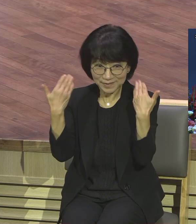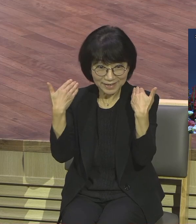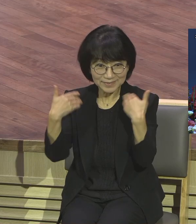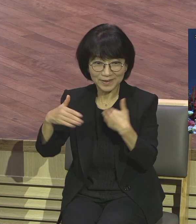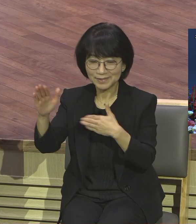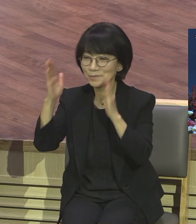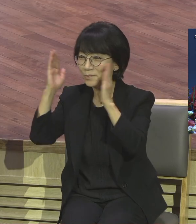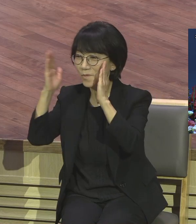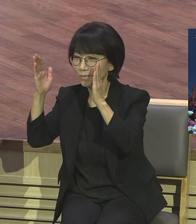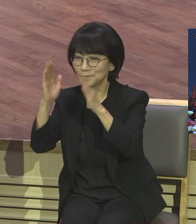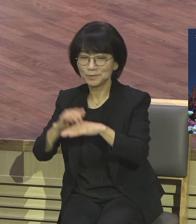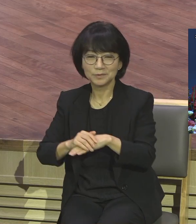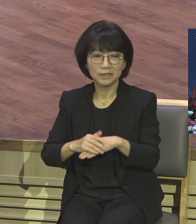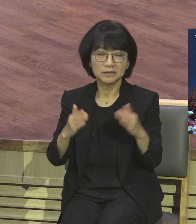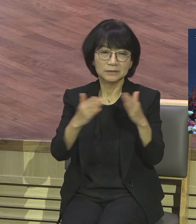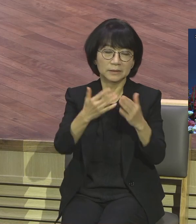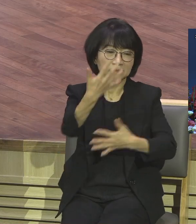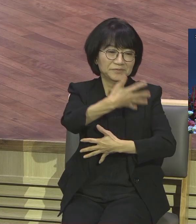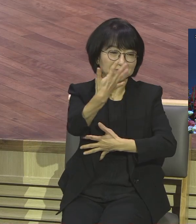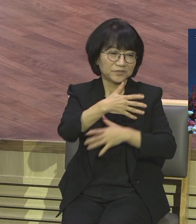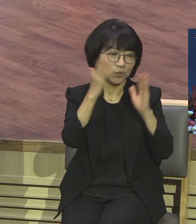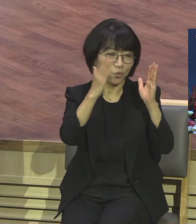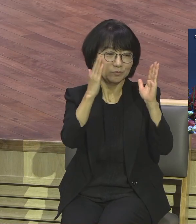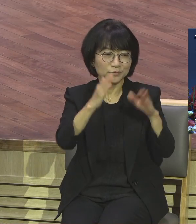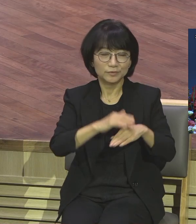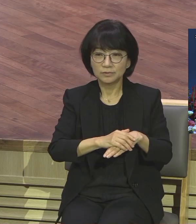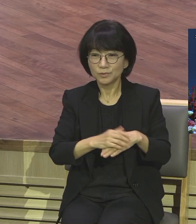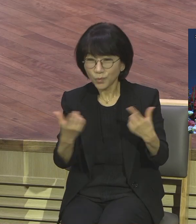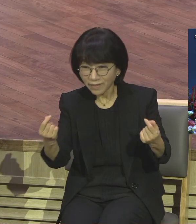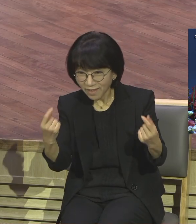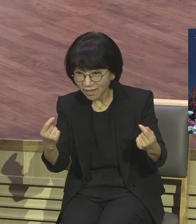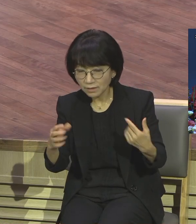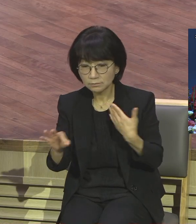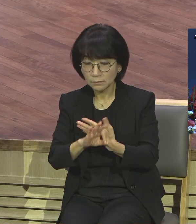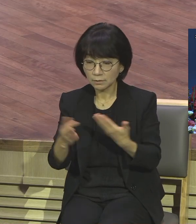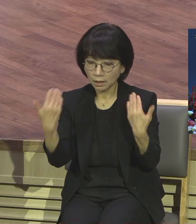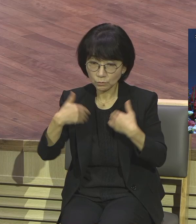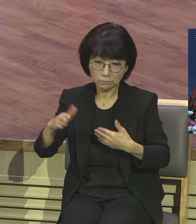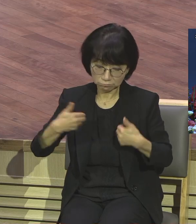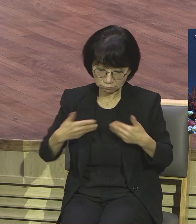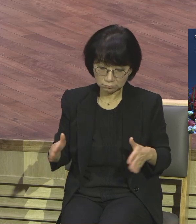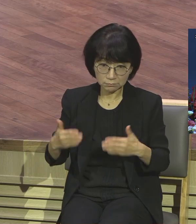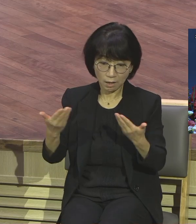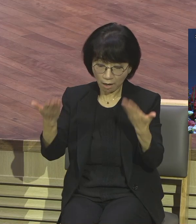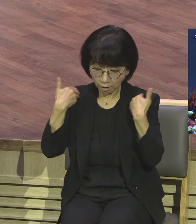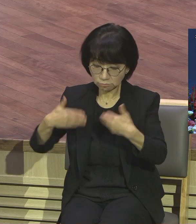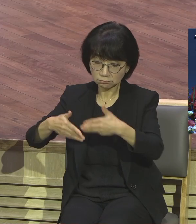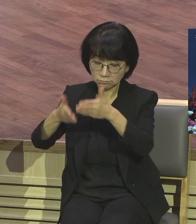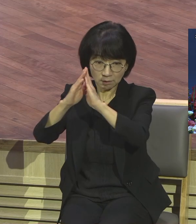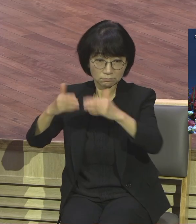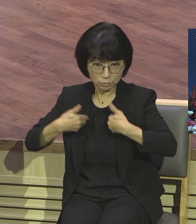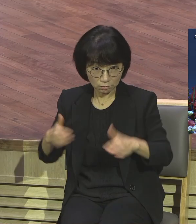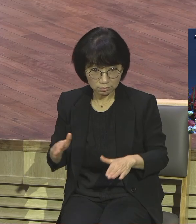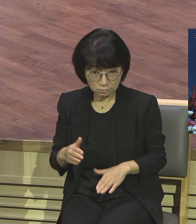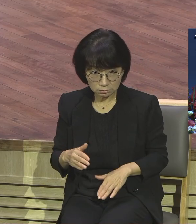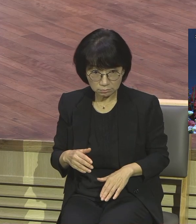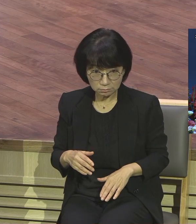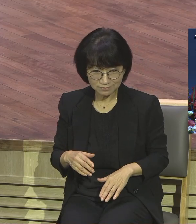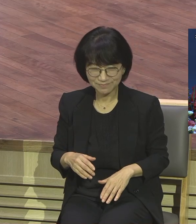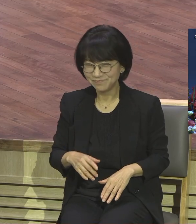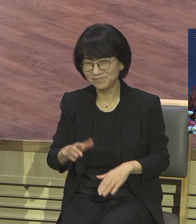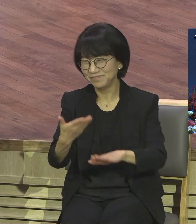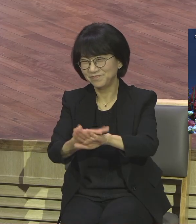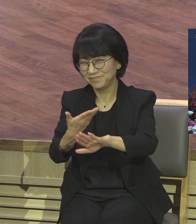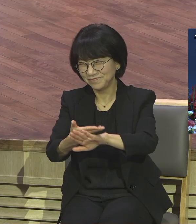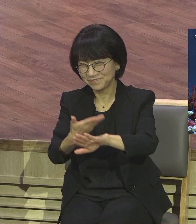공부하나 집에 한 날 학교 왜 갑니까? 복잡하게 돈 내가면서 뭐하러 갑니까? 집에서 하지. 여러분 그게